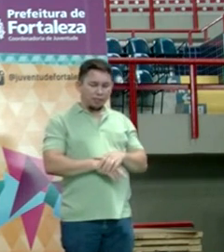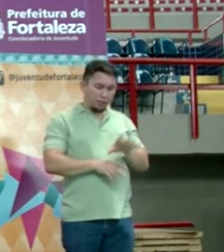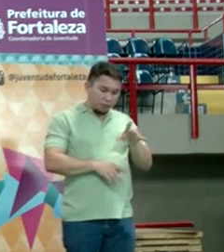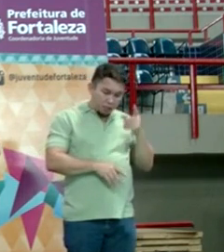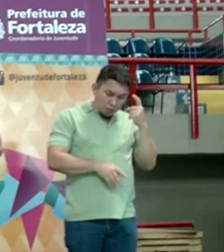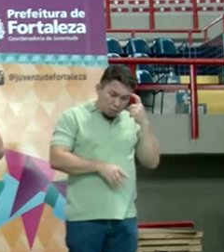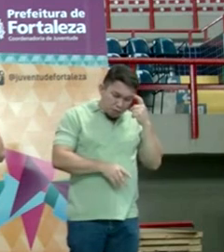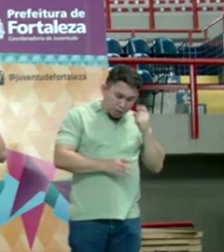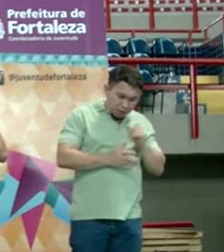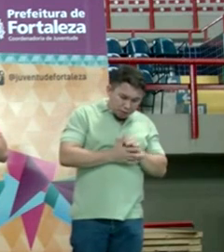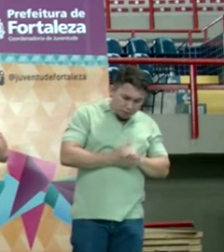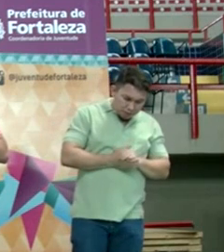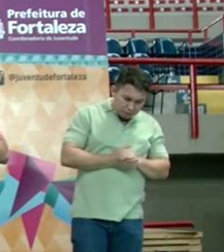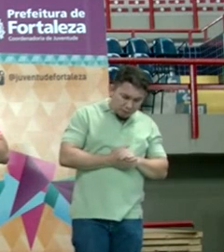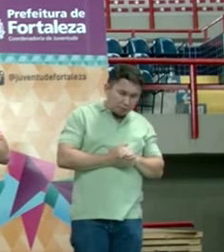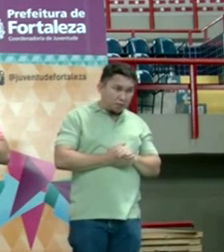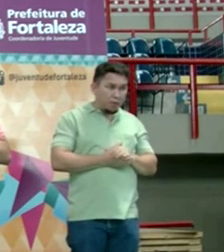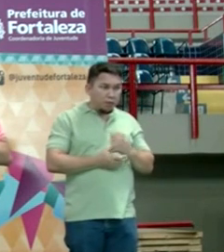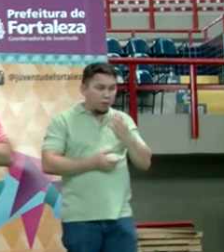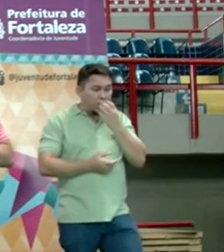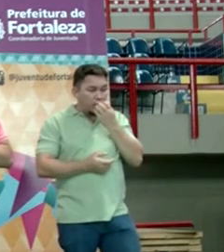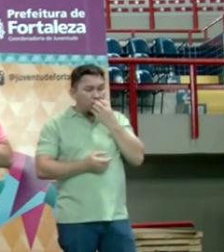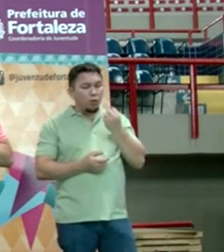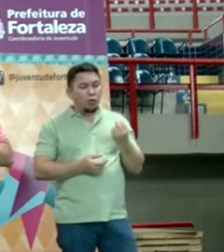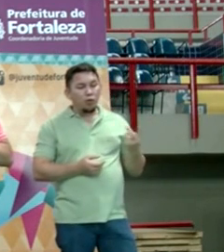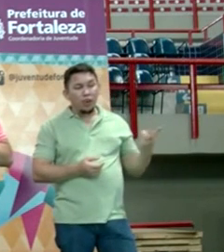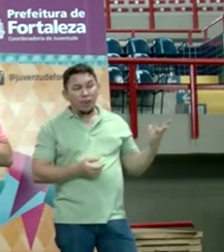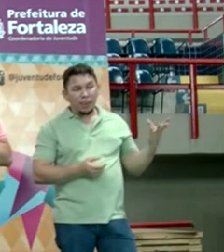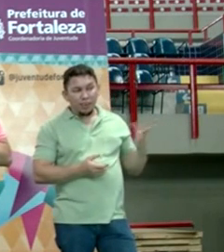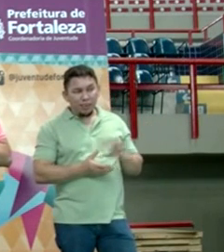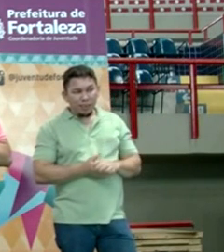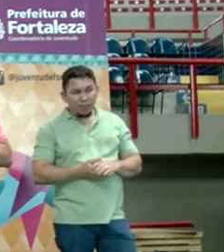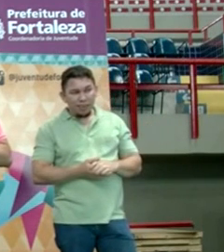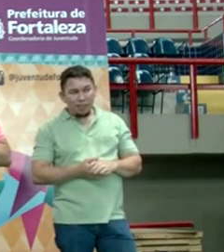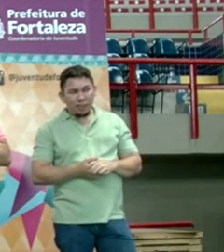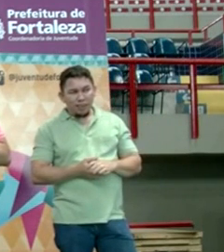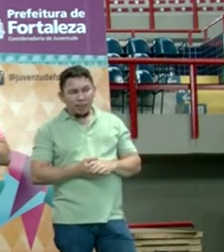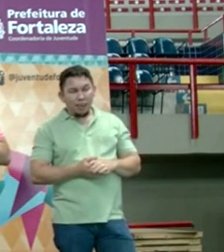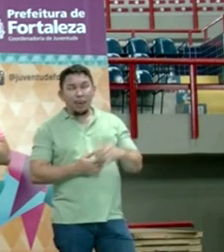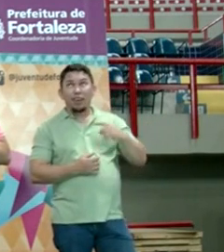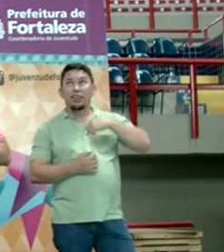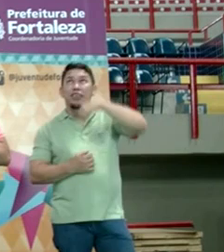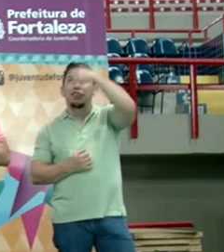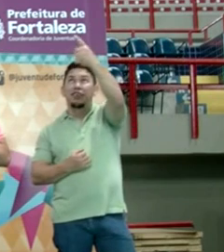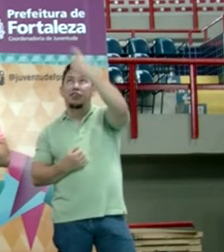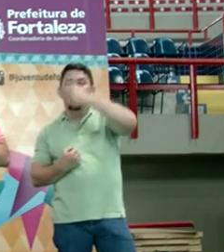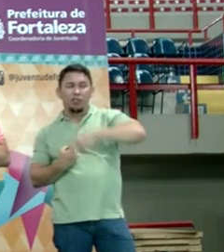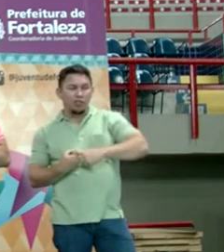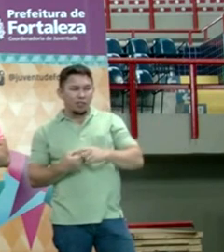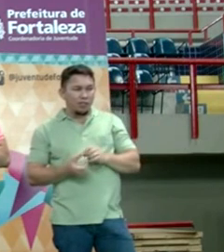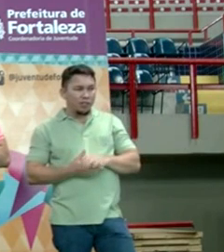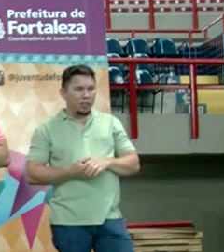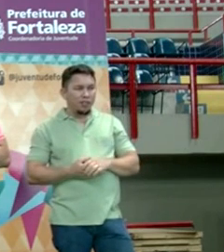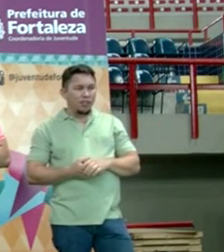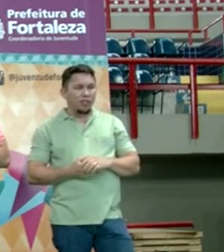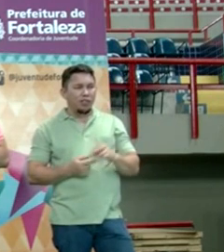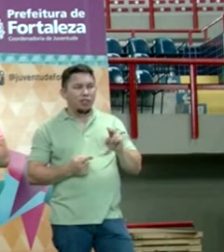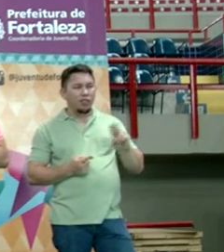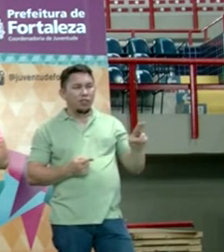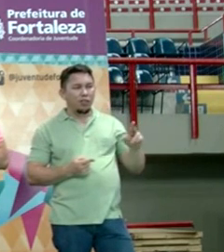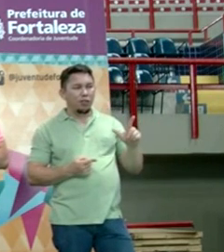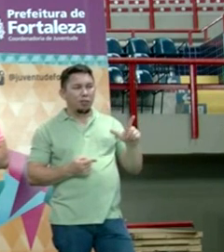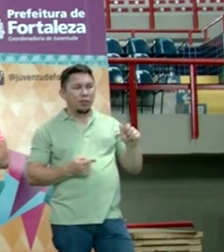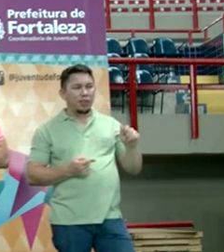Vamos raciocinar. Quantas cachorrinhas não mandaram, hein? Até voltar uma. Cada uma que foi, como era o nome da